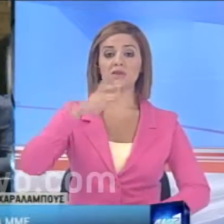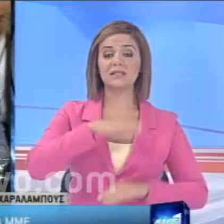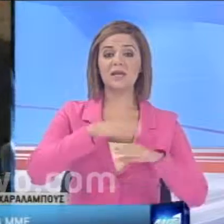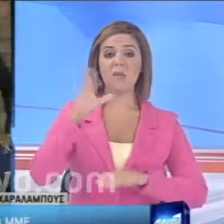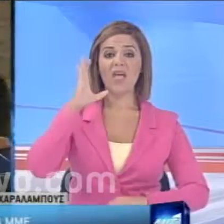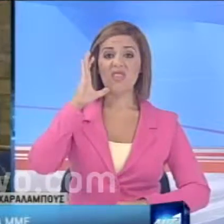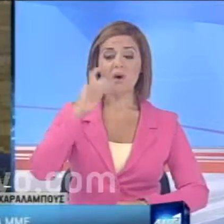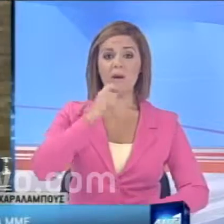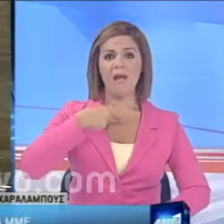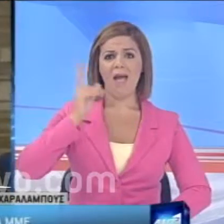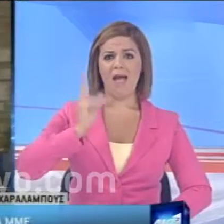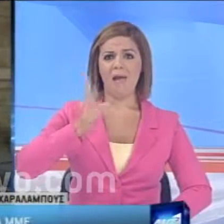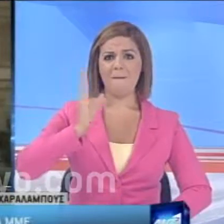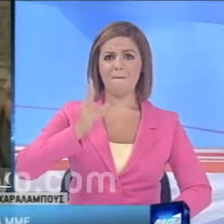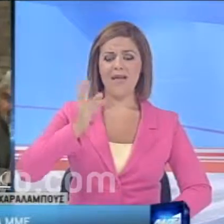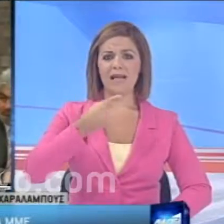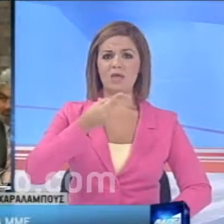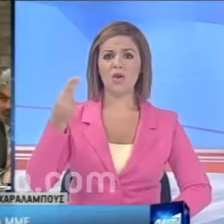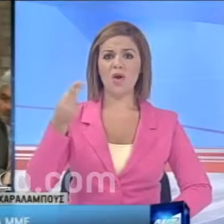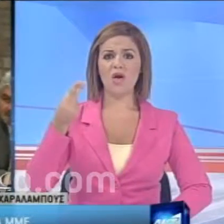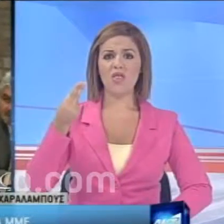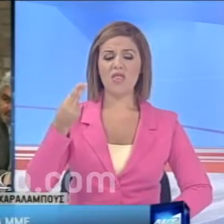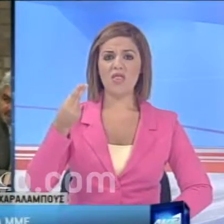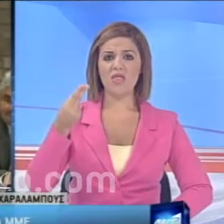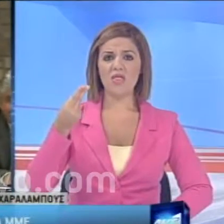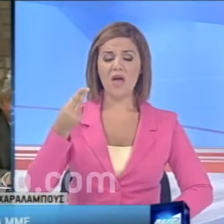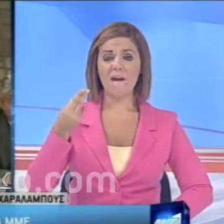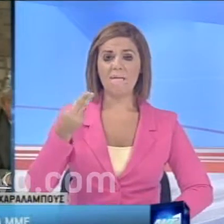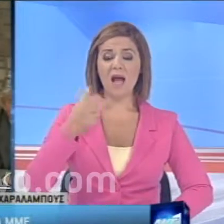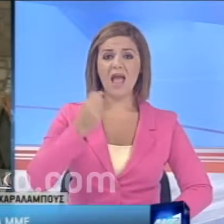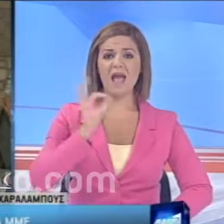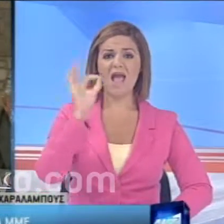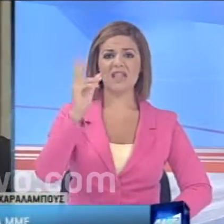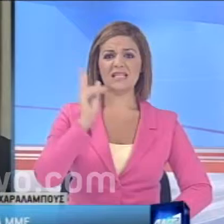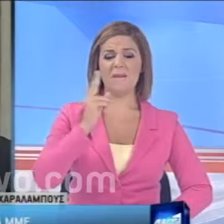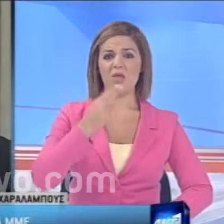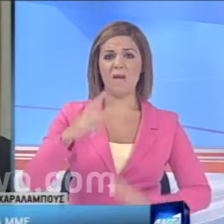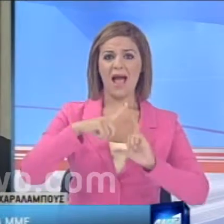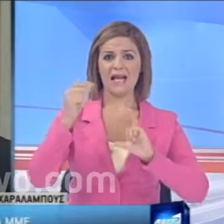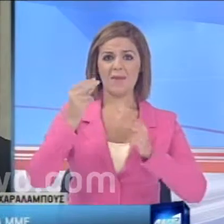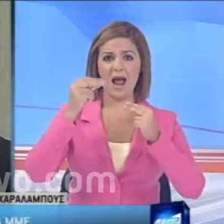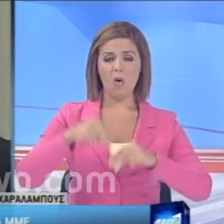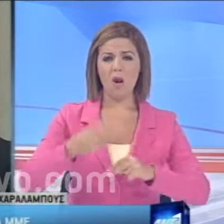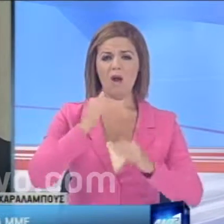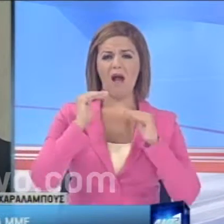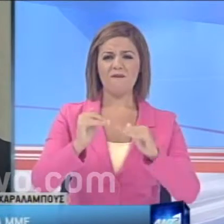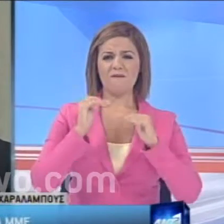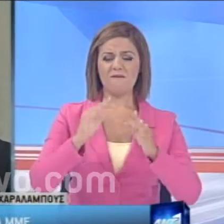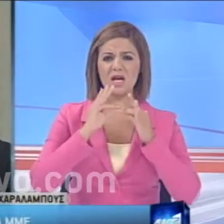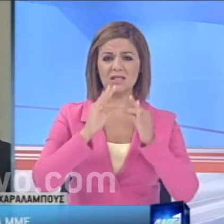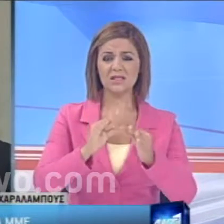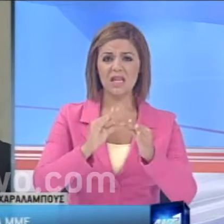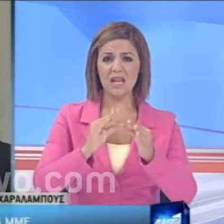χαρακτήρισε επικίνδυνη καμπή, είπε ότι βρισκόμαστε σε επικίνδυνη καμπή στο Κυπριακό, το οποίο είναι σε πλήρη στασιμότητα και ζήτησε σε